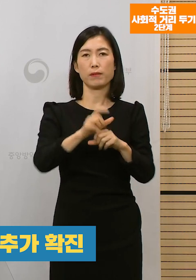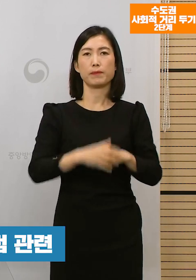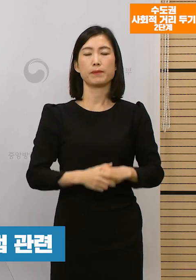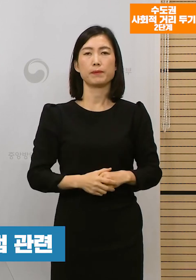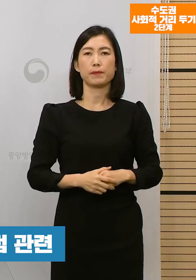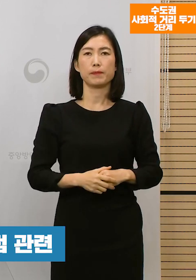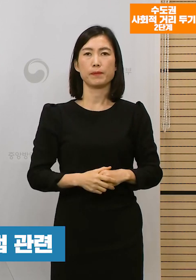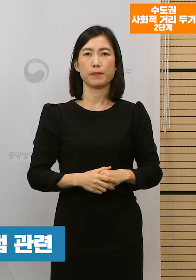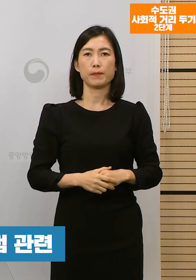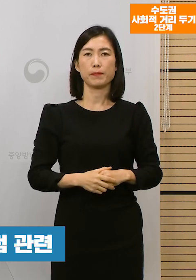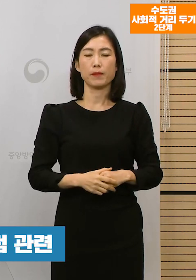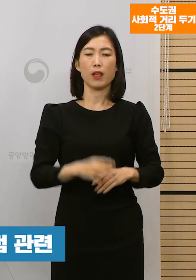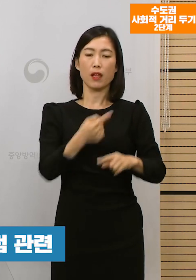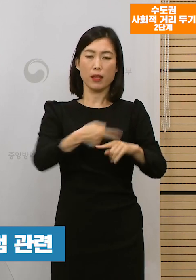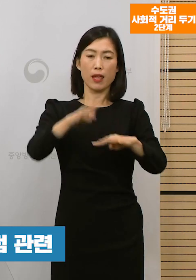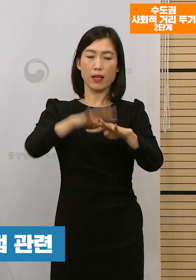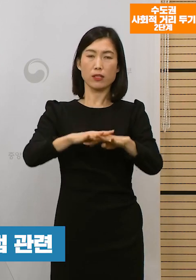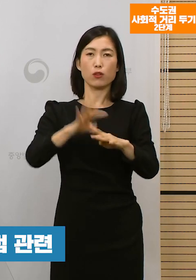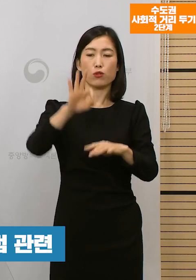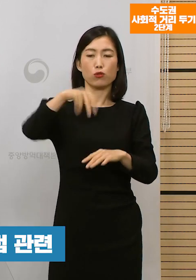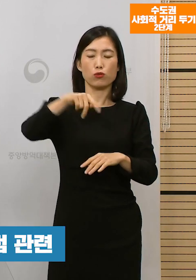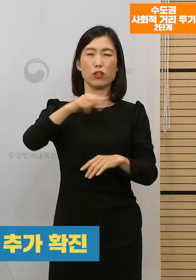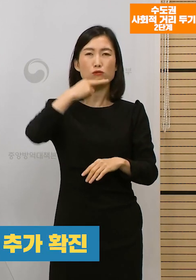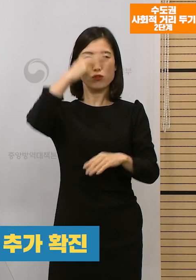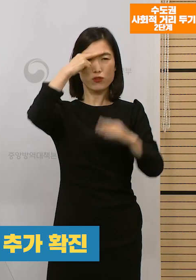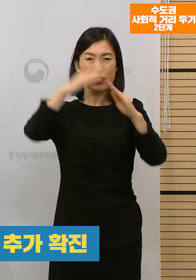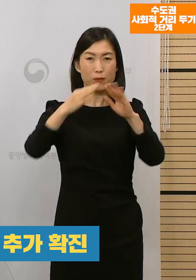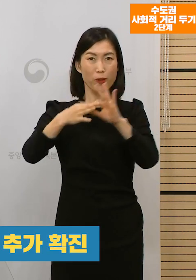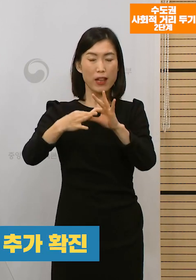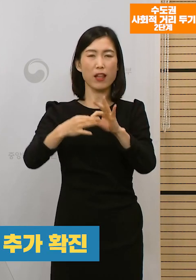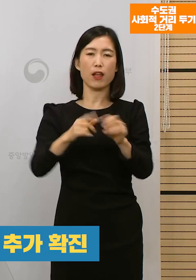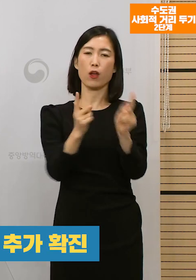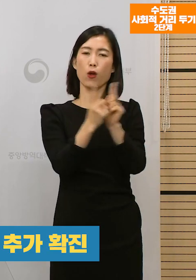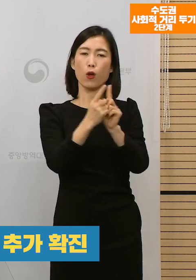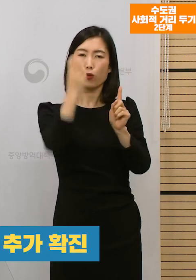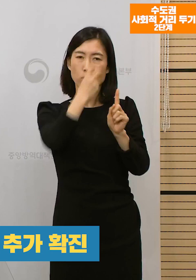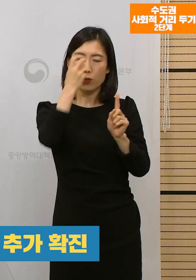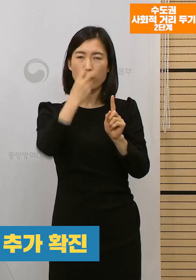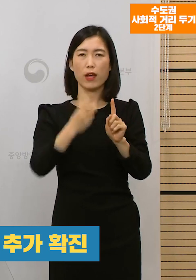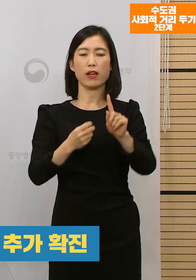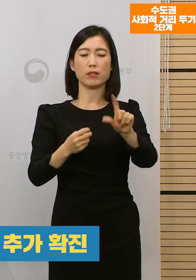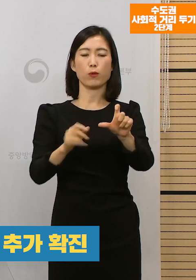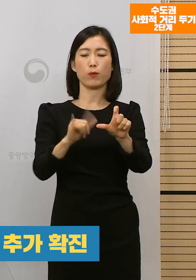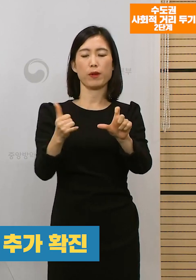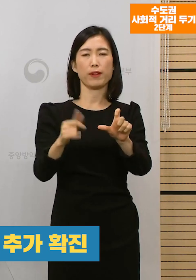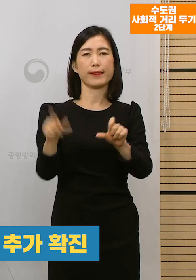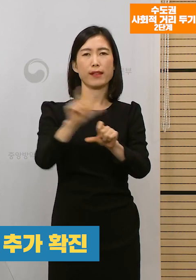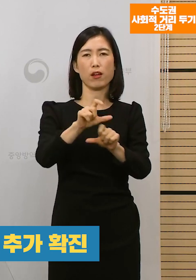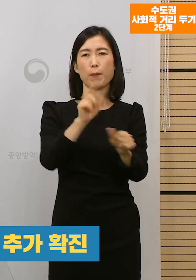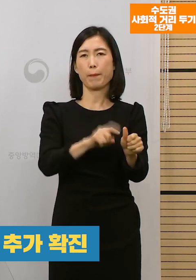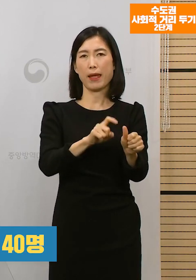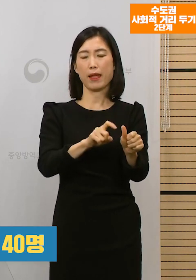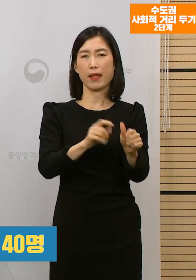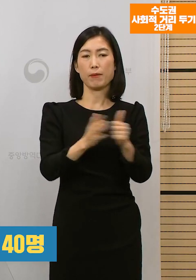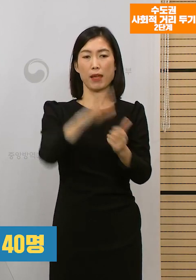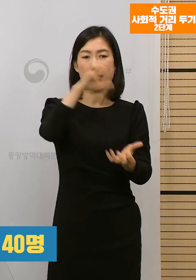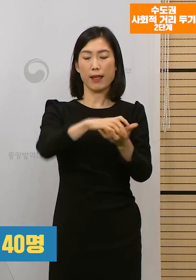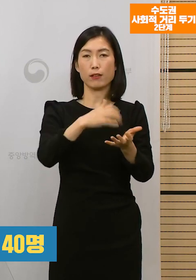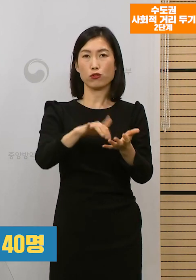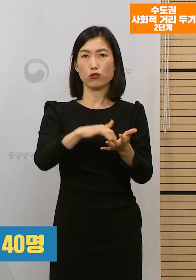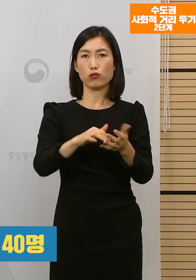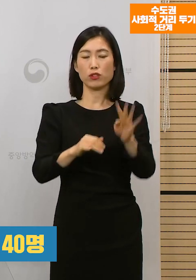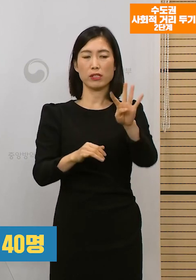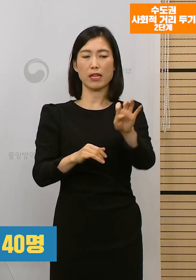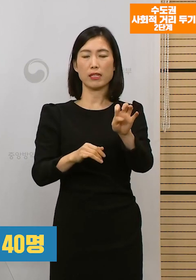확진되었습니다. 대전 유성구의 주점과 관련해서 접촉자 조사 중 15명이 추가 확진되어 현재까지